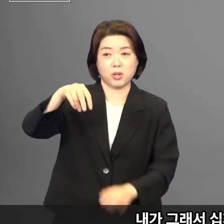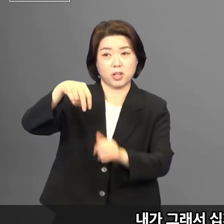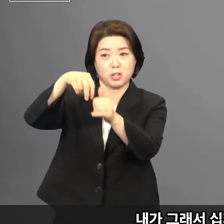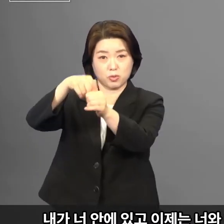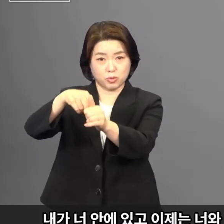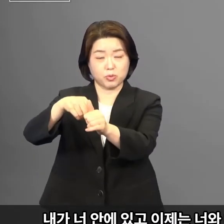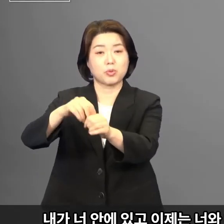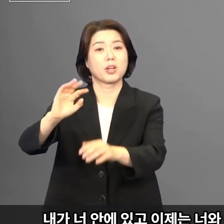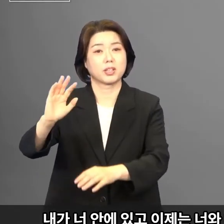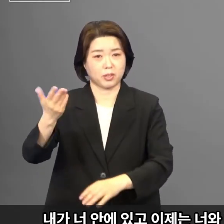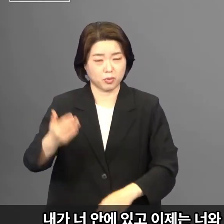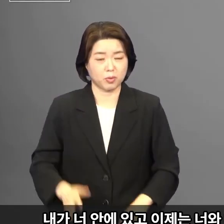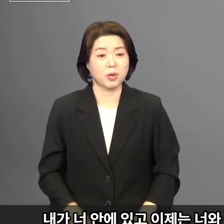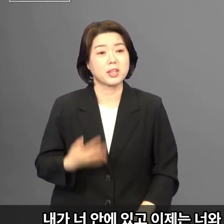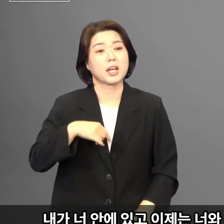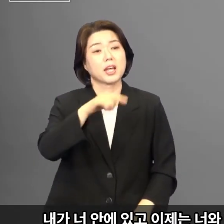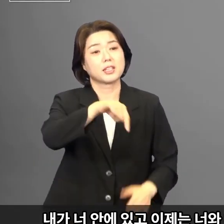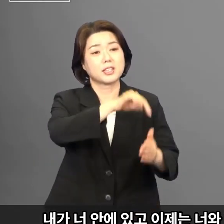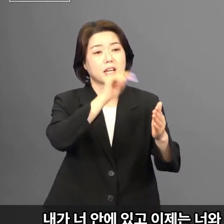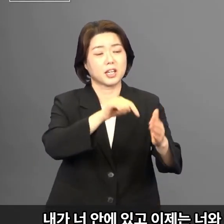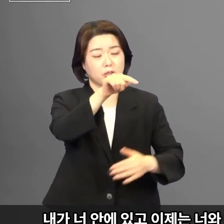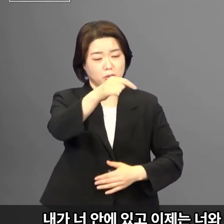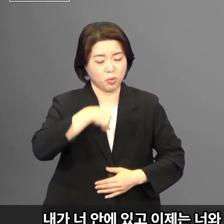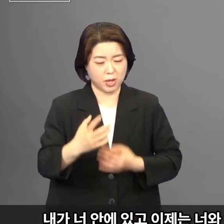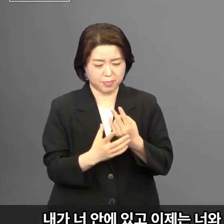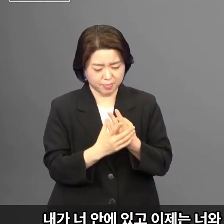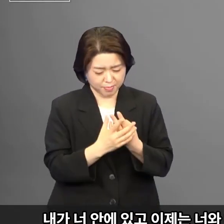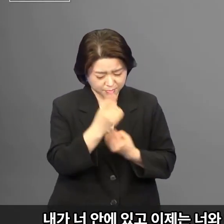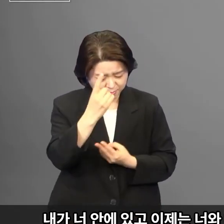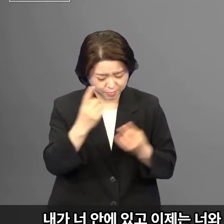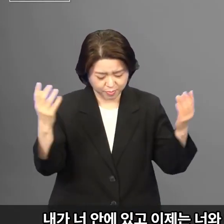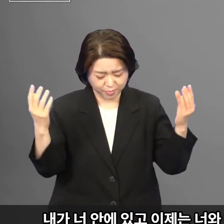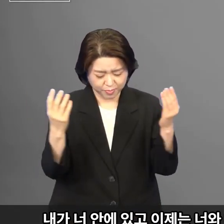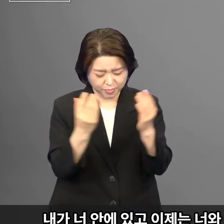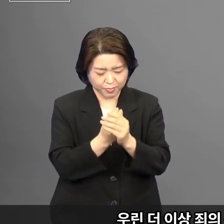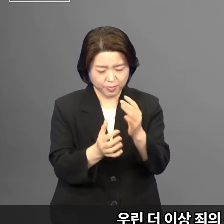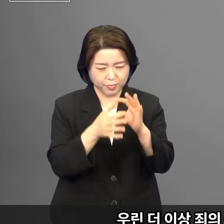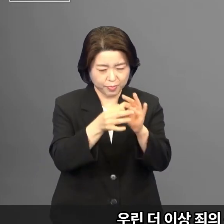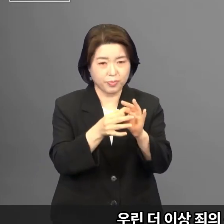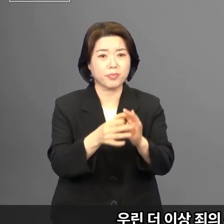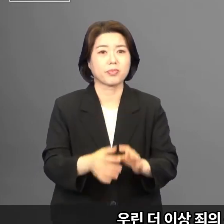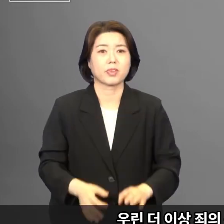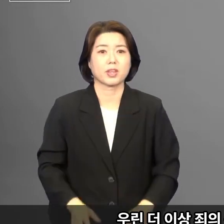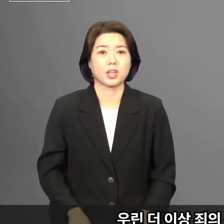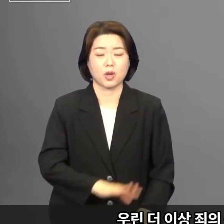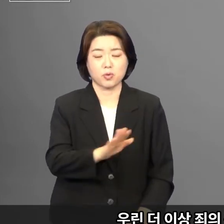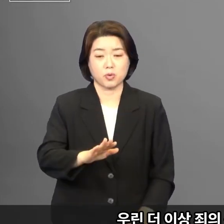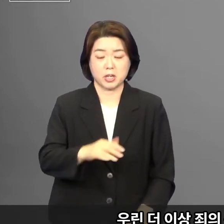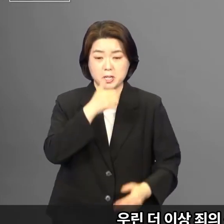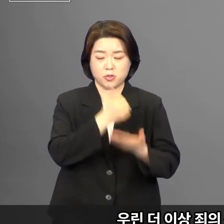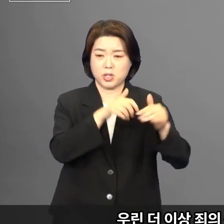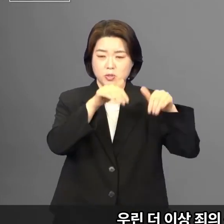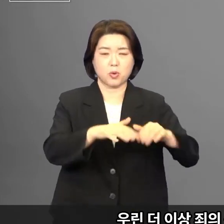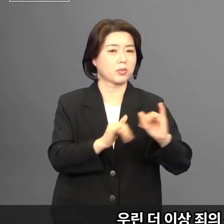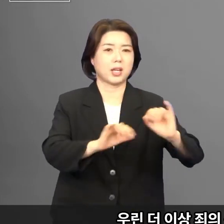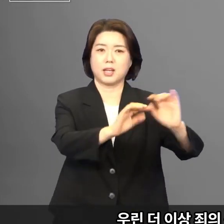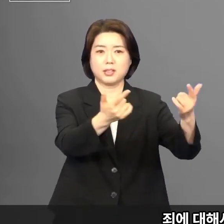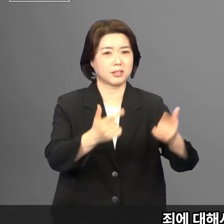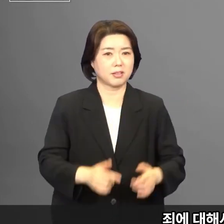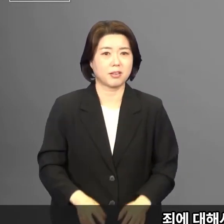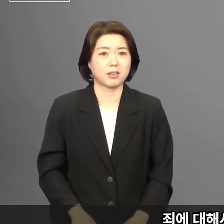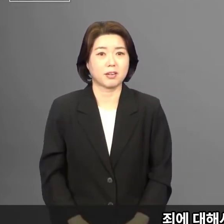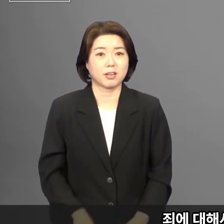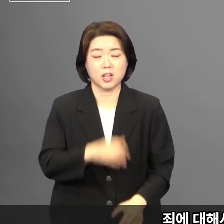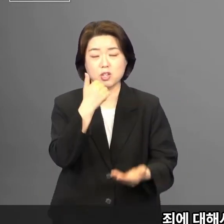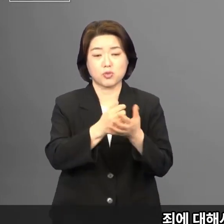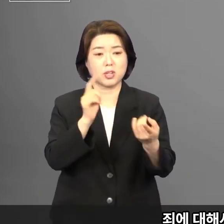했고 내가 너 안에 있고 이제는 너와 나는 완전히 하나다, 연합된 자라는 것. 우리는 더 이상 죄의 종노릇 한 자 아닙니다. 죄에